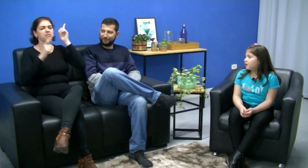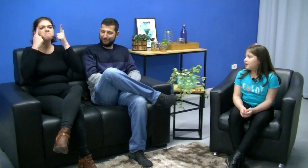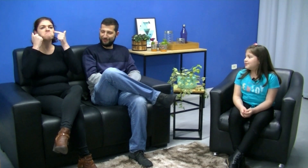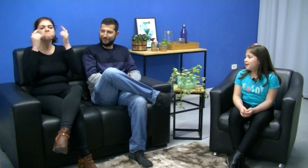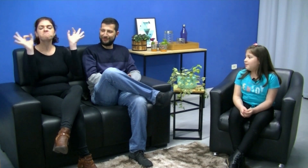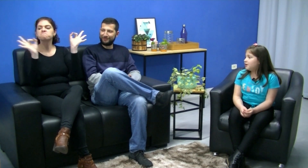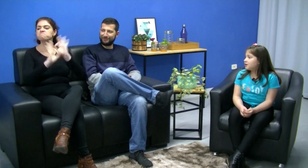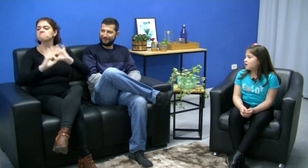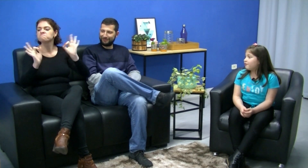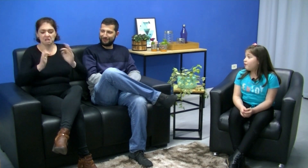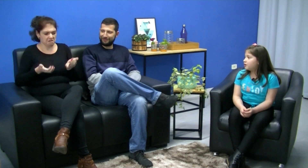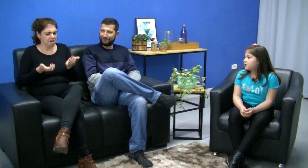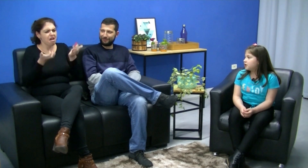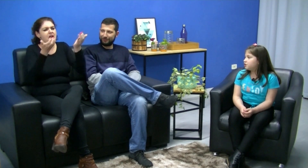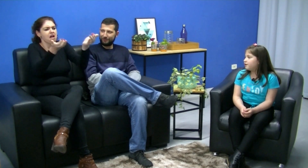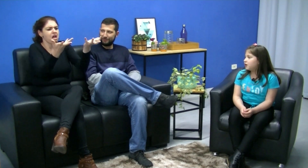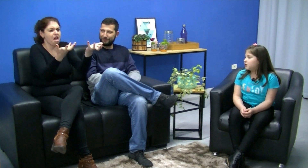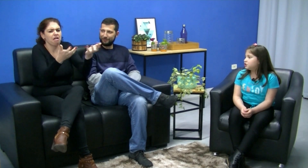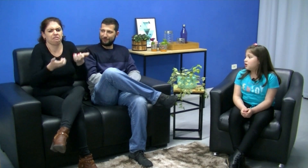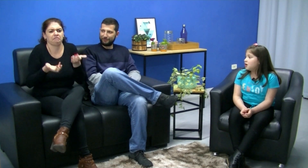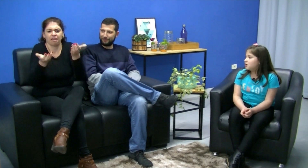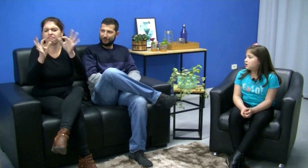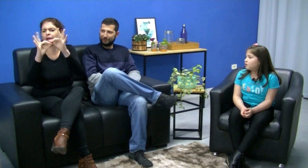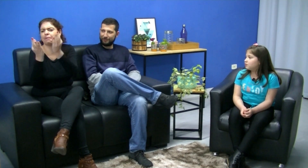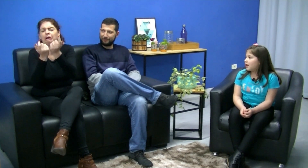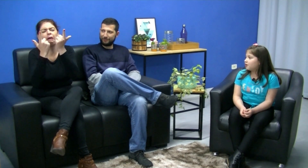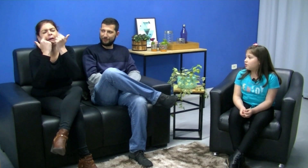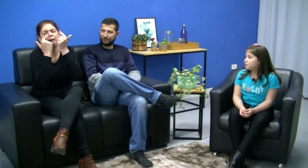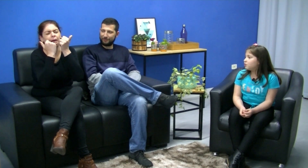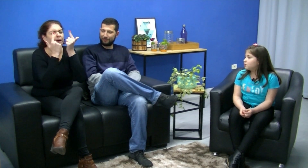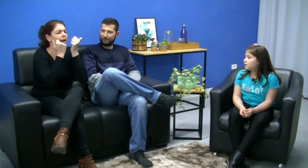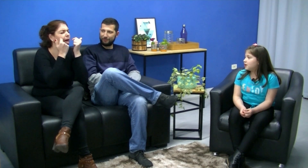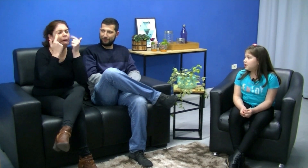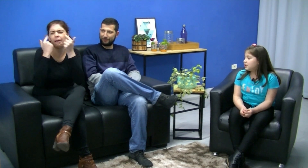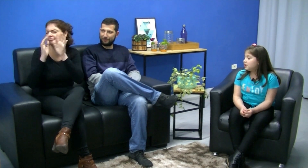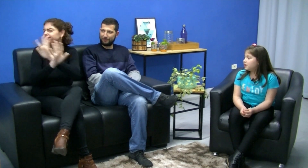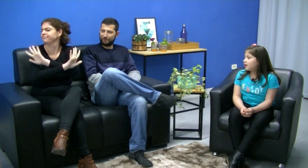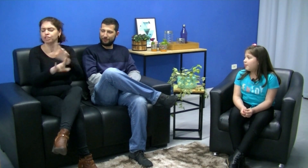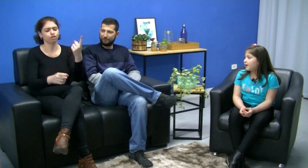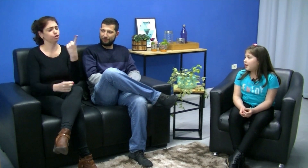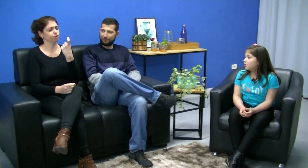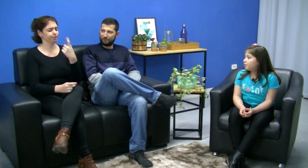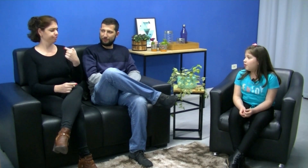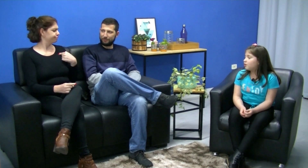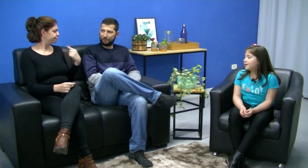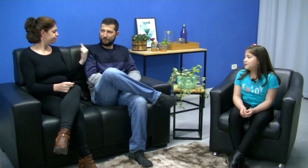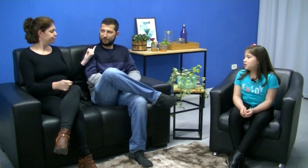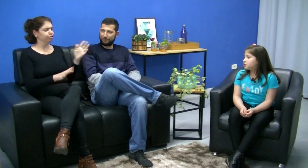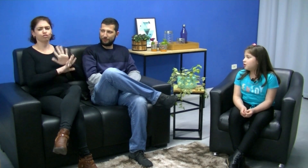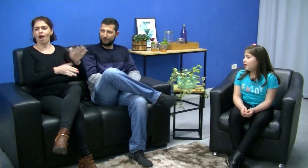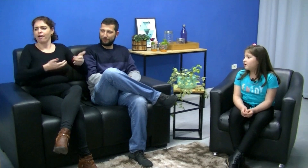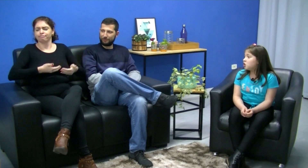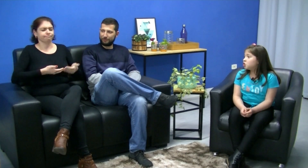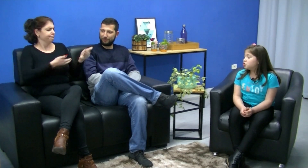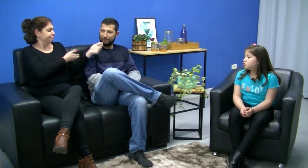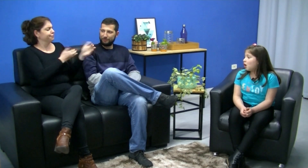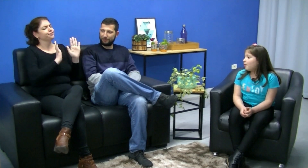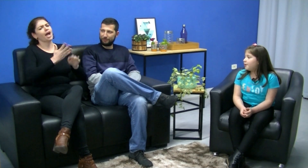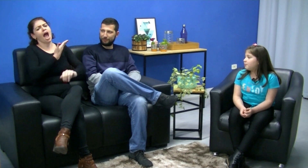ela sabia que a voz era diferente. Então todo mundo queria, né, pegar ela um pouco, mas ela chorava. Só pra mim